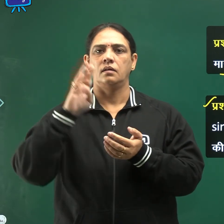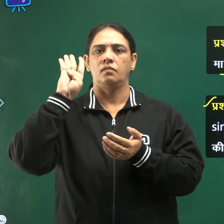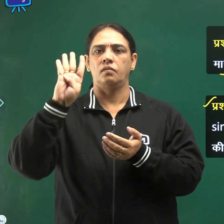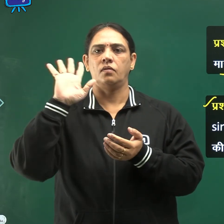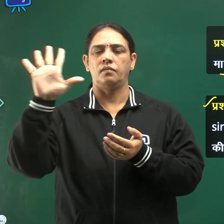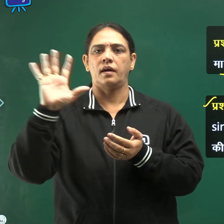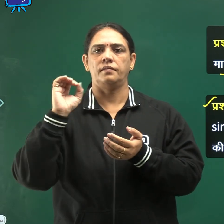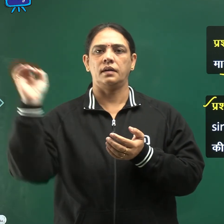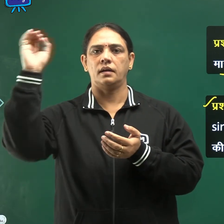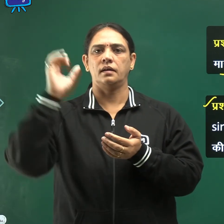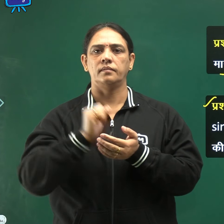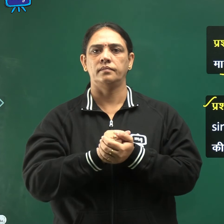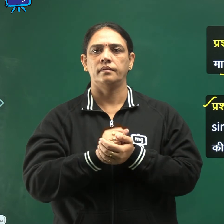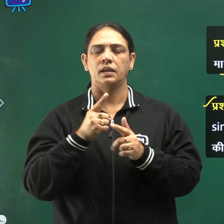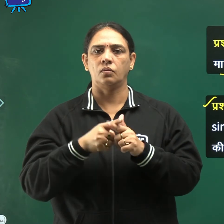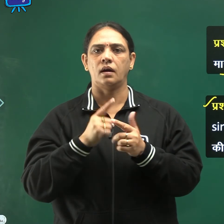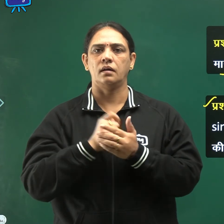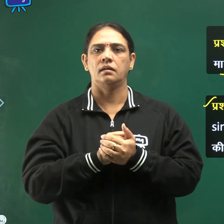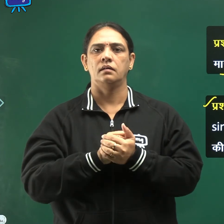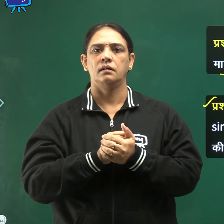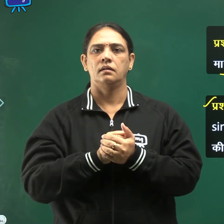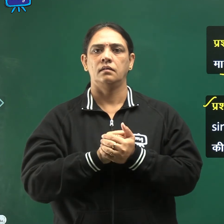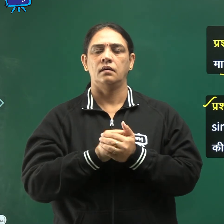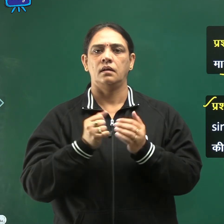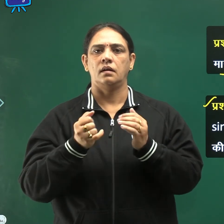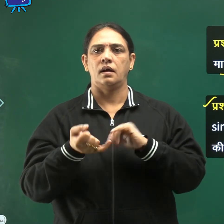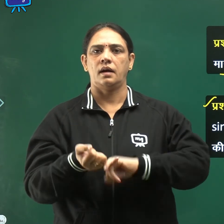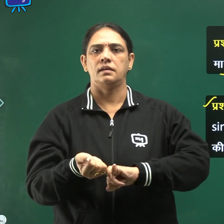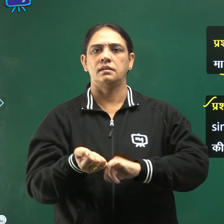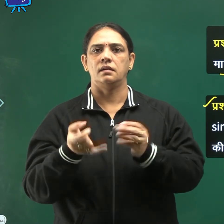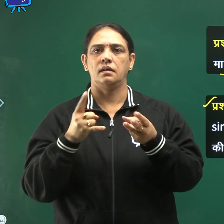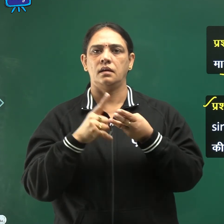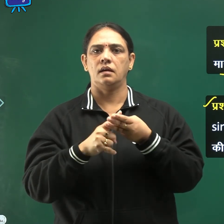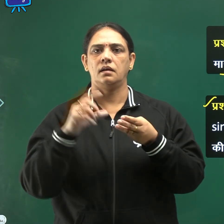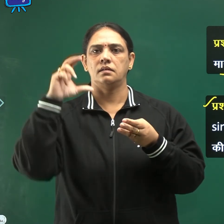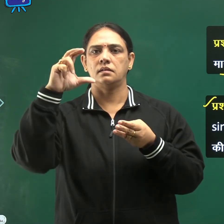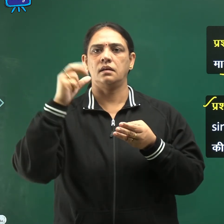45 डिग्री गुणा सेक स्क्वायर